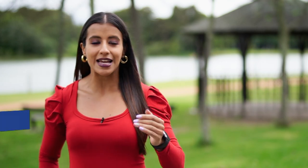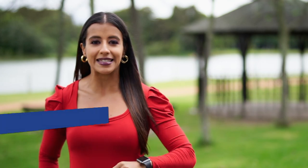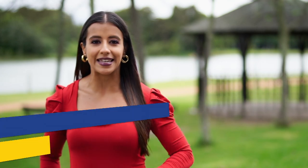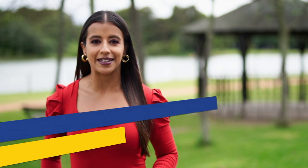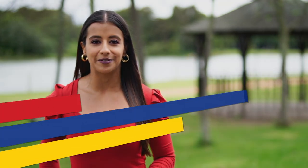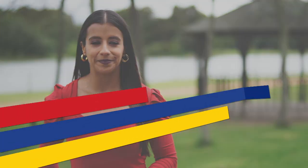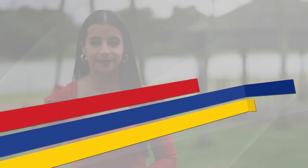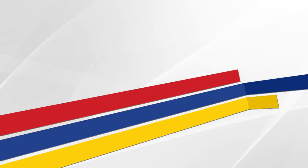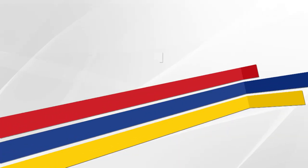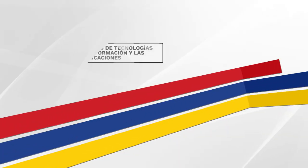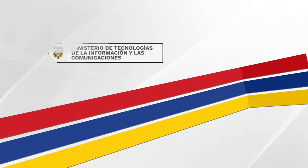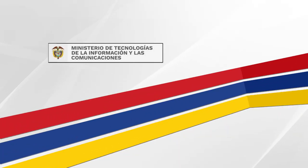TIC.